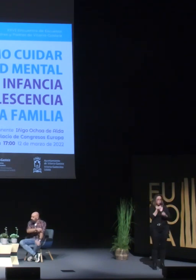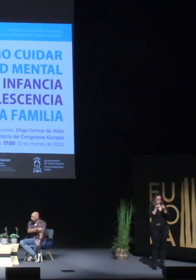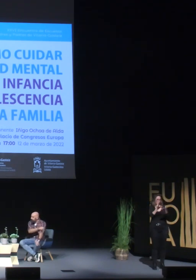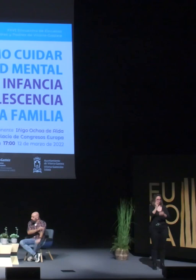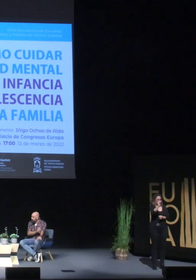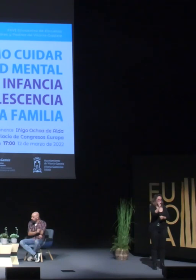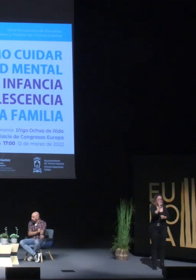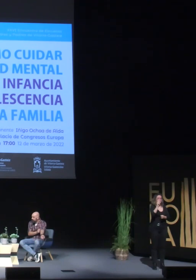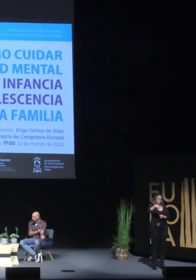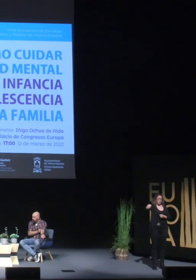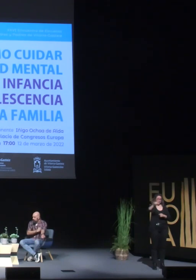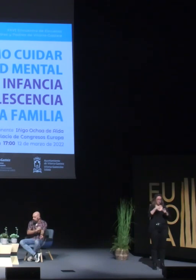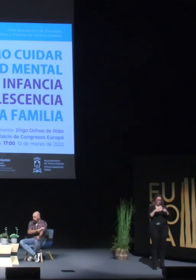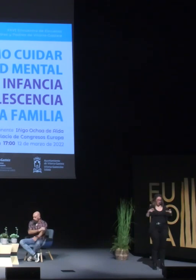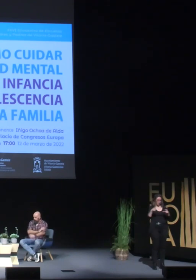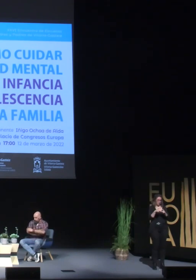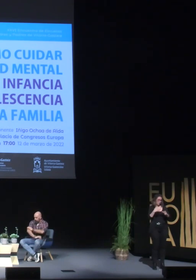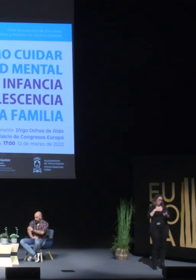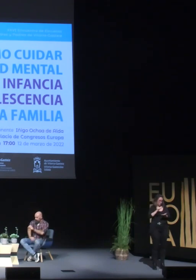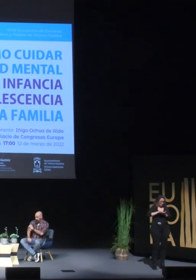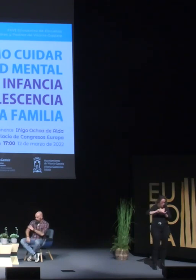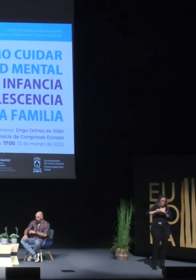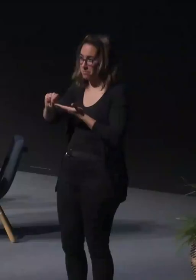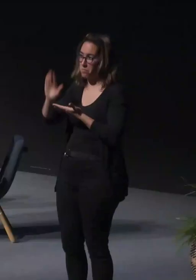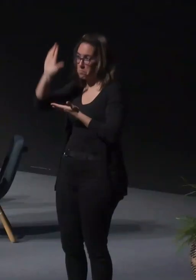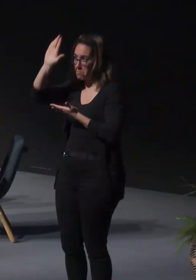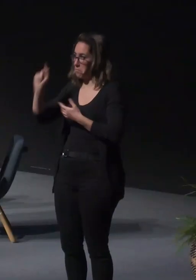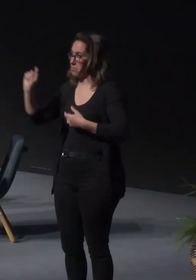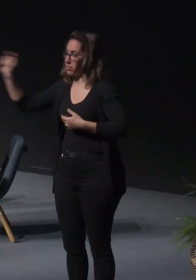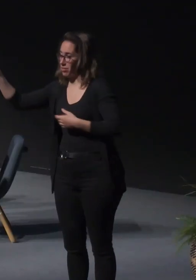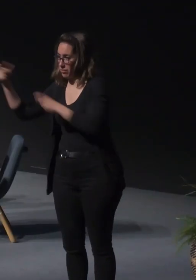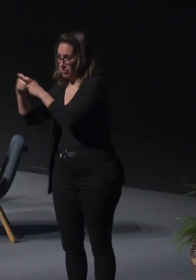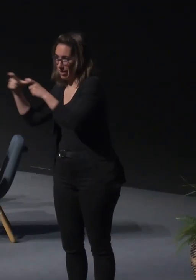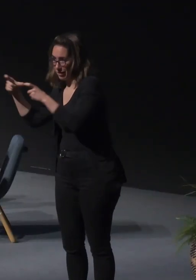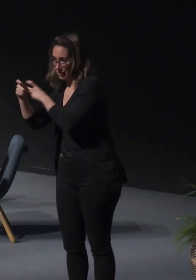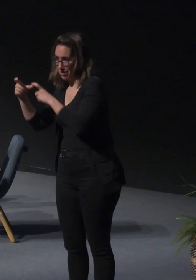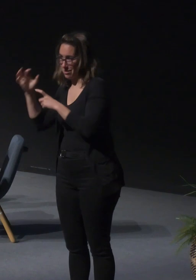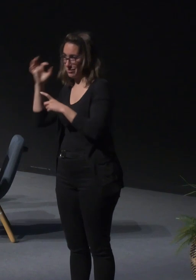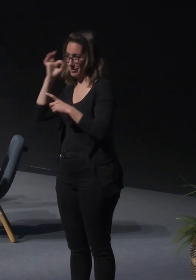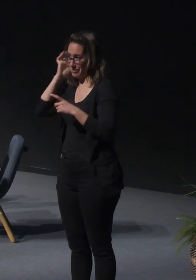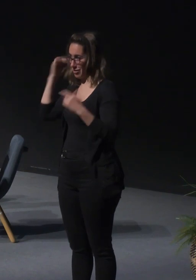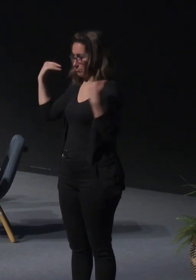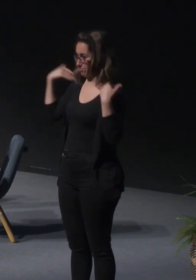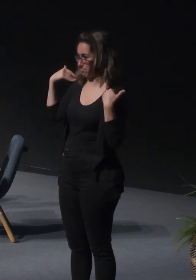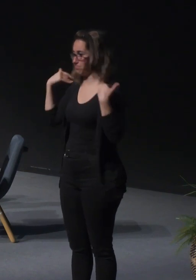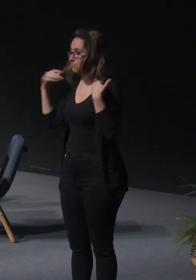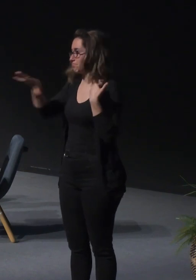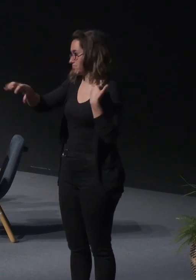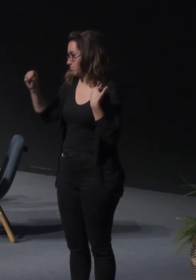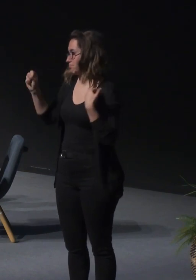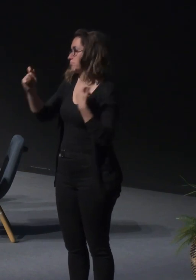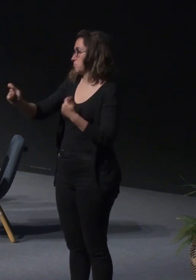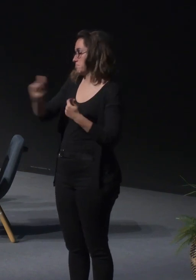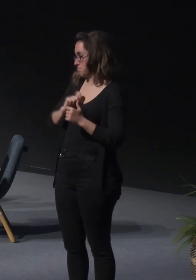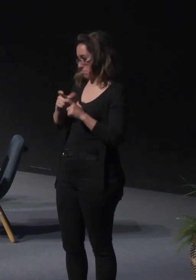tenéis las tarjetitas, que también podéis levantar la mano y dárselas a las personas que están en la sala para que nos las trasladen y